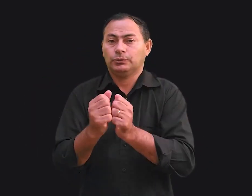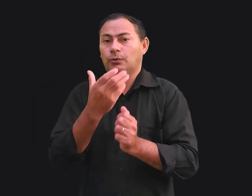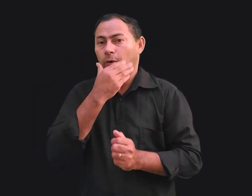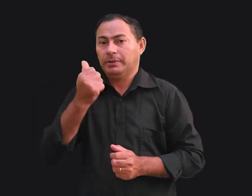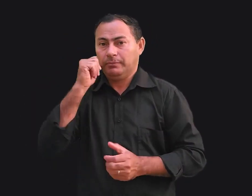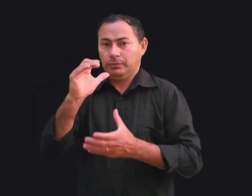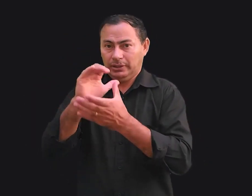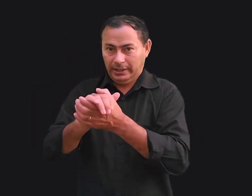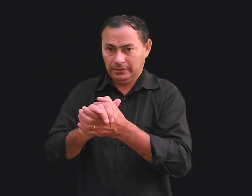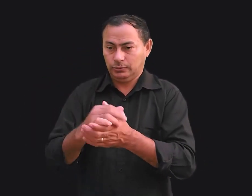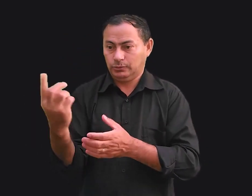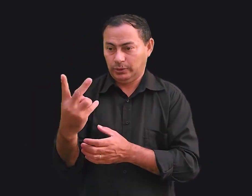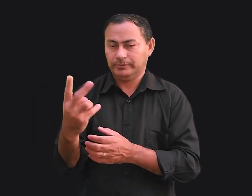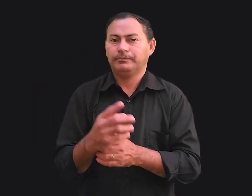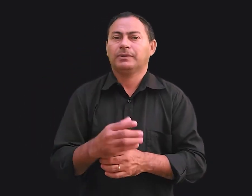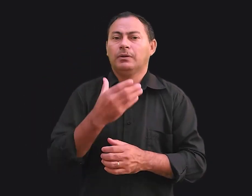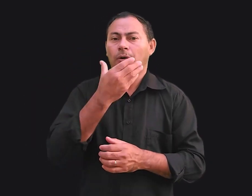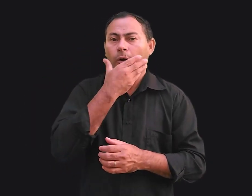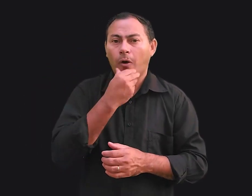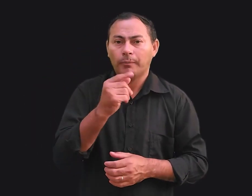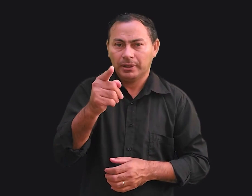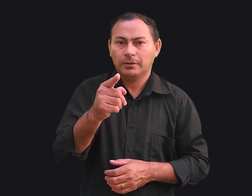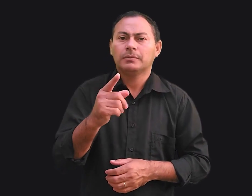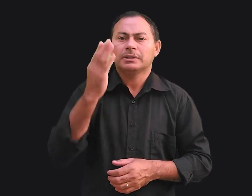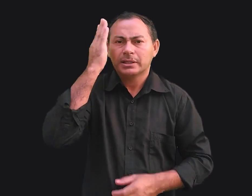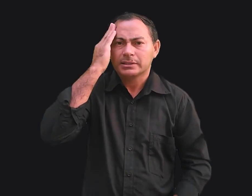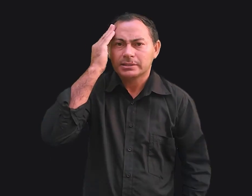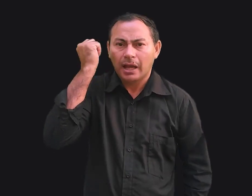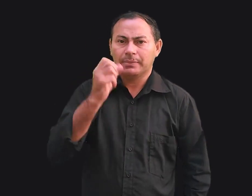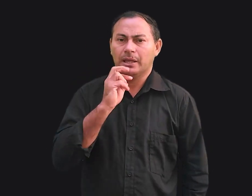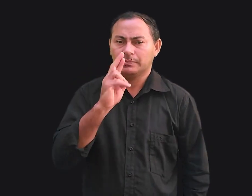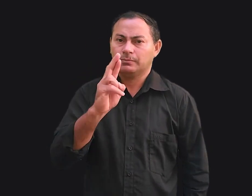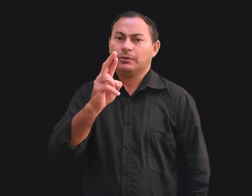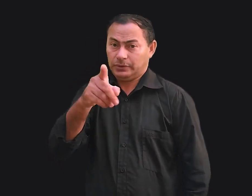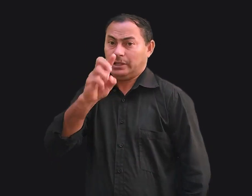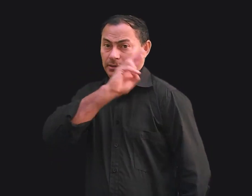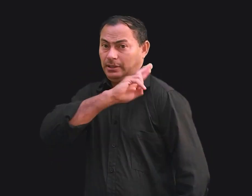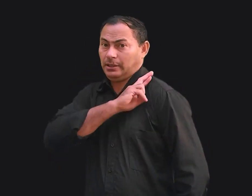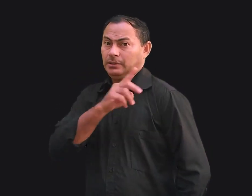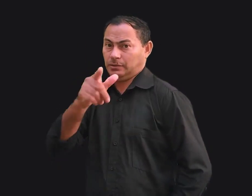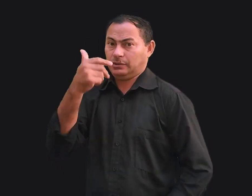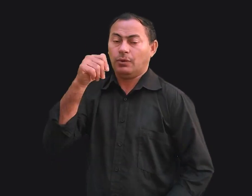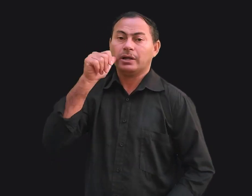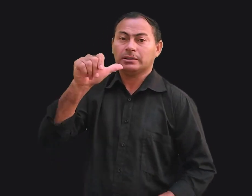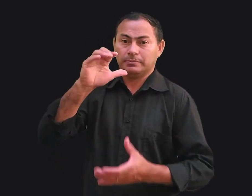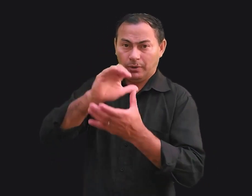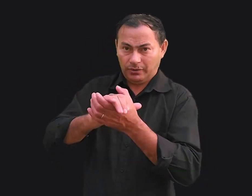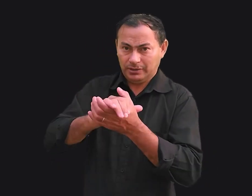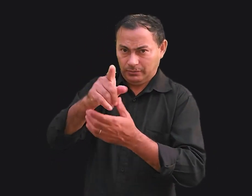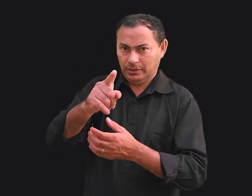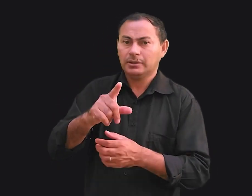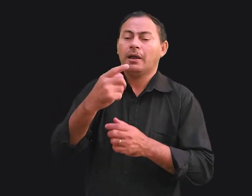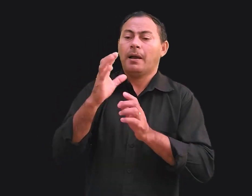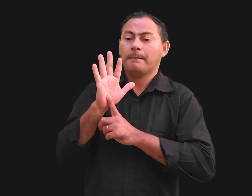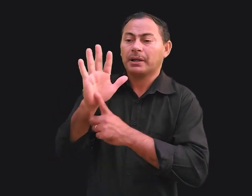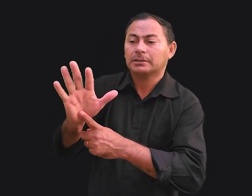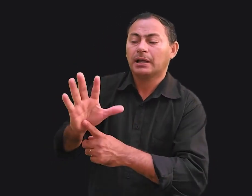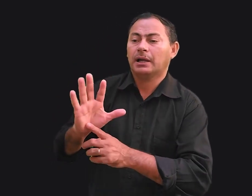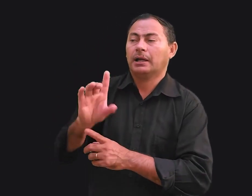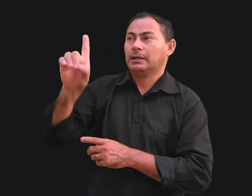marido e mulher. Maridos, vocês sabem que são responsáveis por suas esposas? Vocês devem apresentá-las a